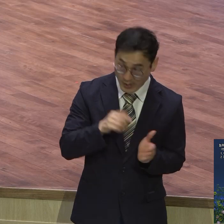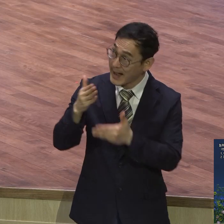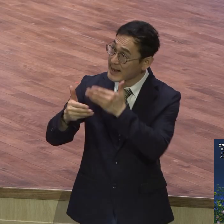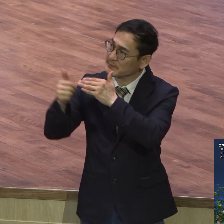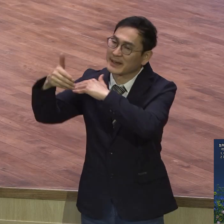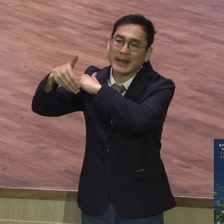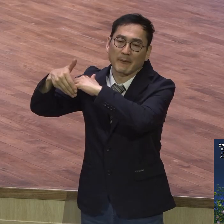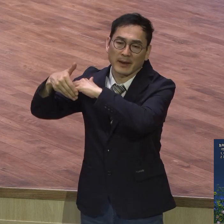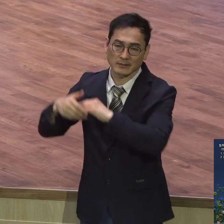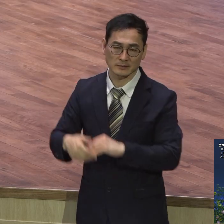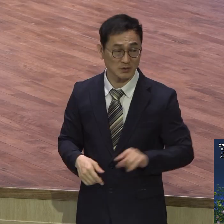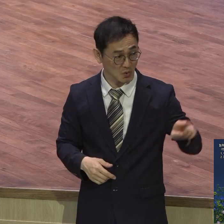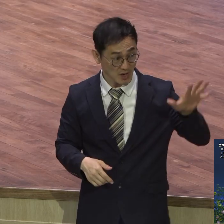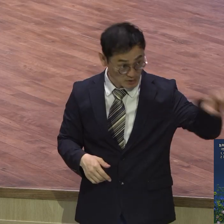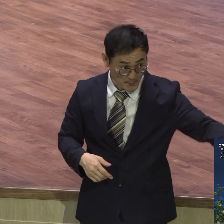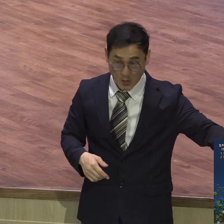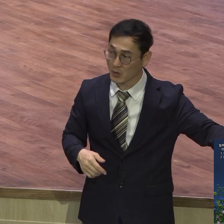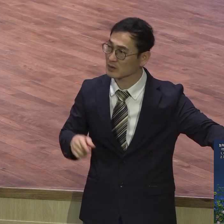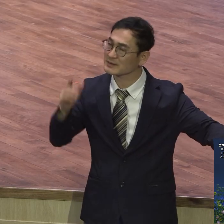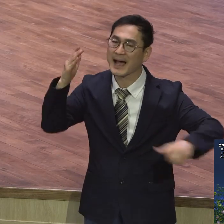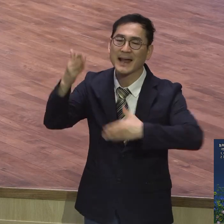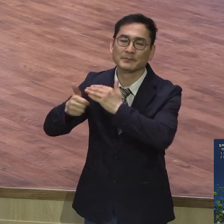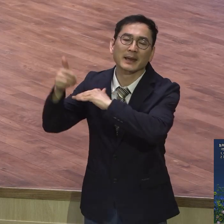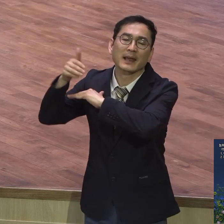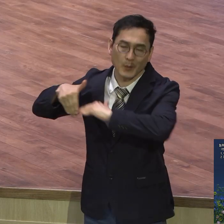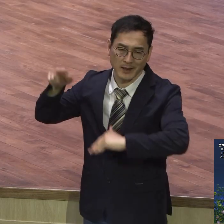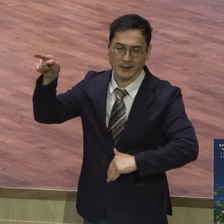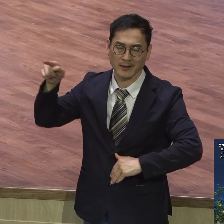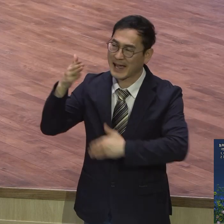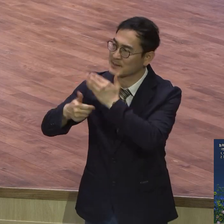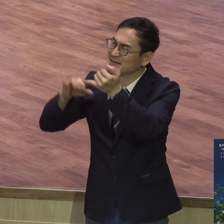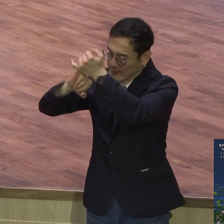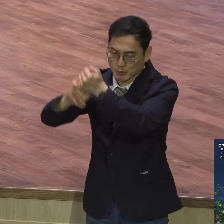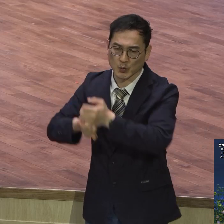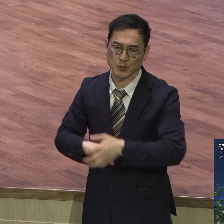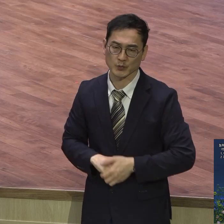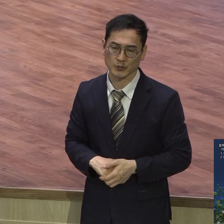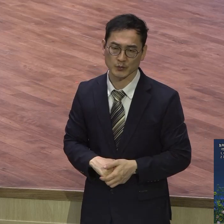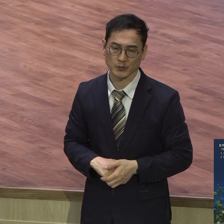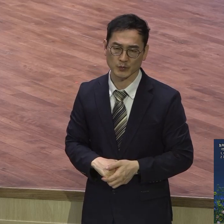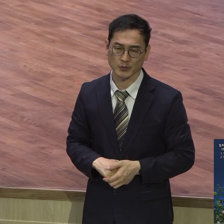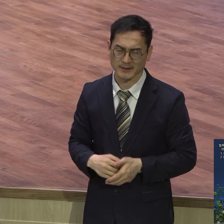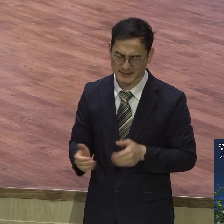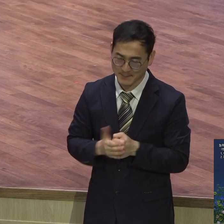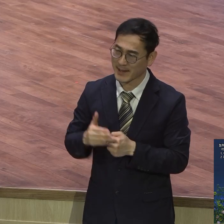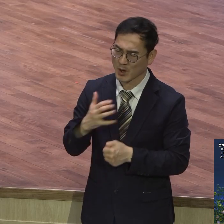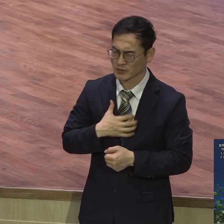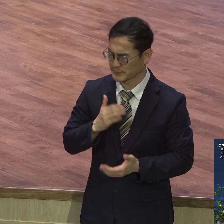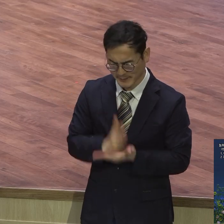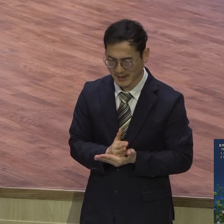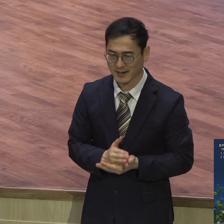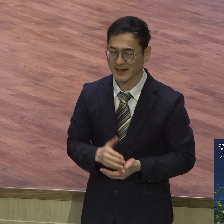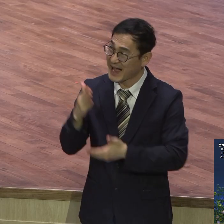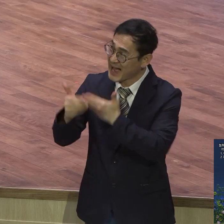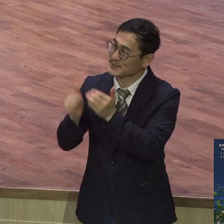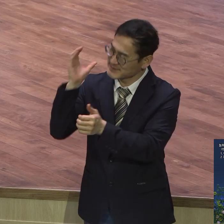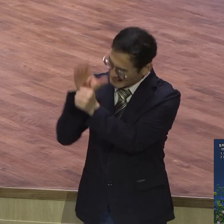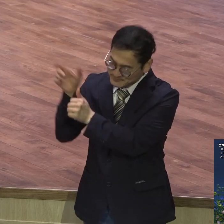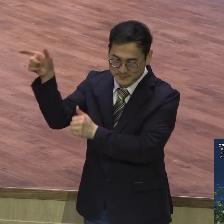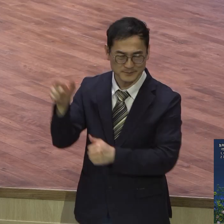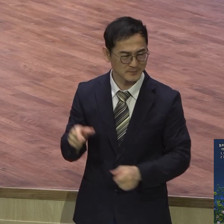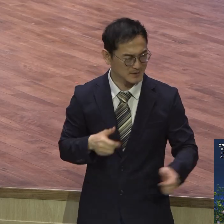앞으로 가난한 땅 정복하는 것도 하나님의 약속이기 때문에 하나님의 책임져주기 때문에 우리가 능히 이룰 수